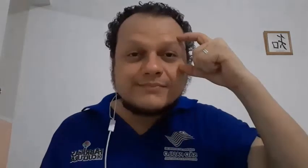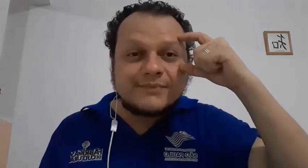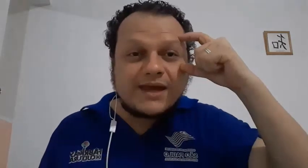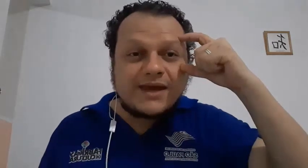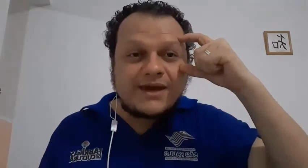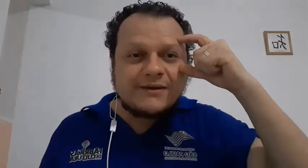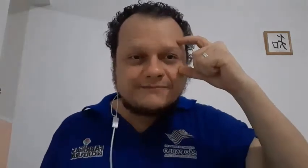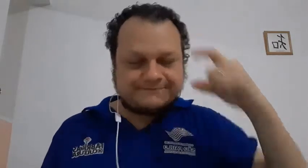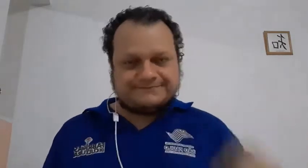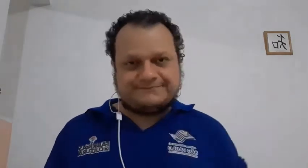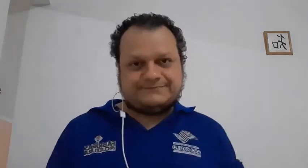E,